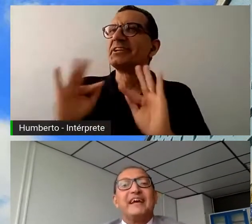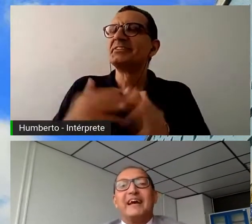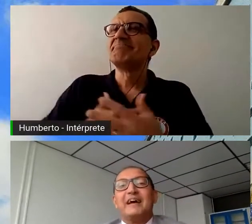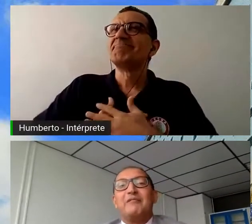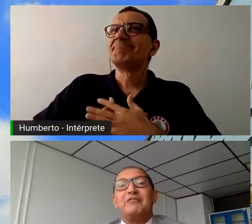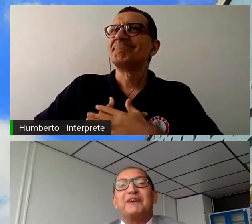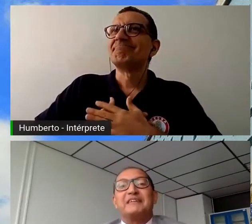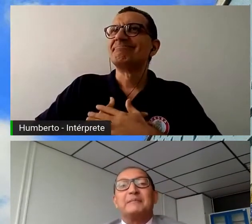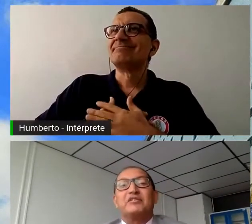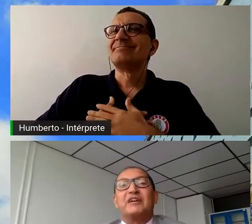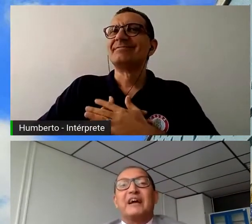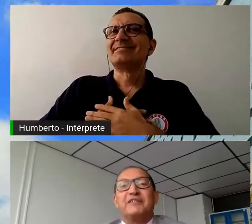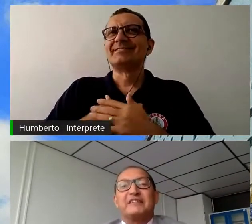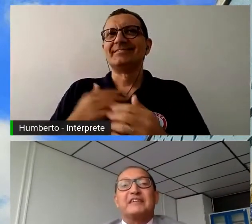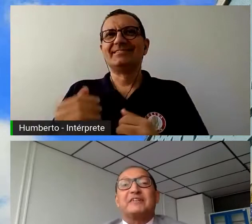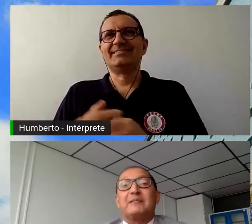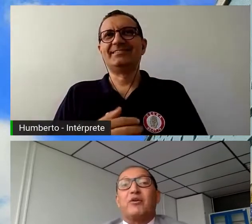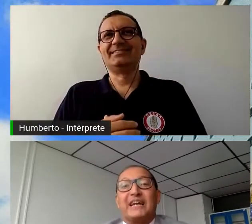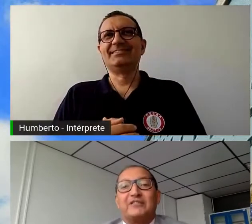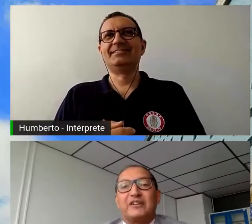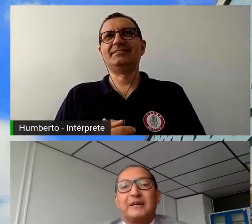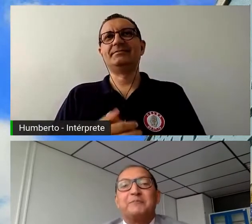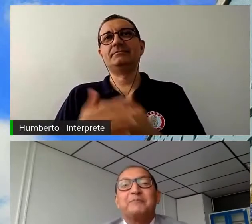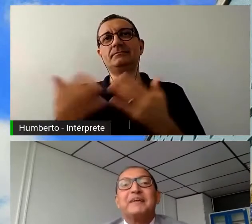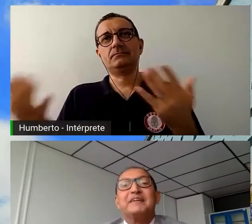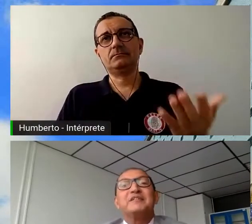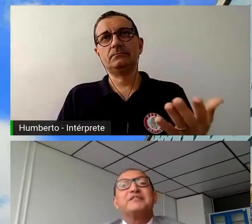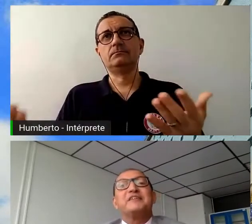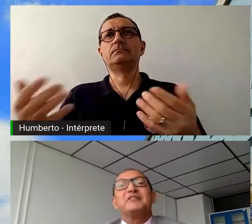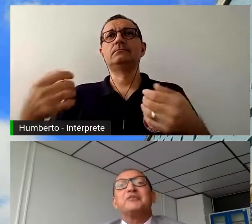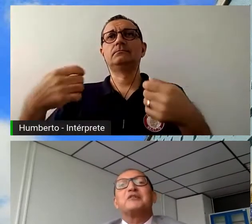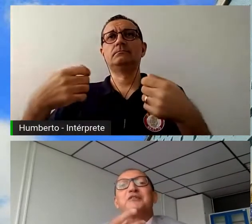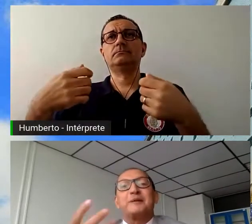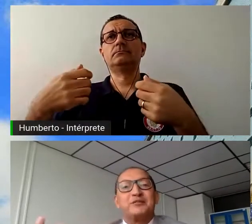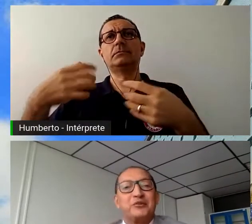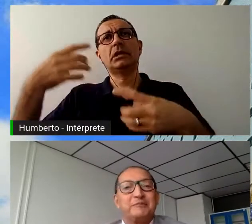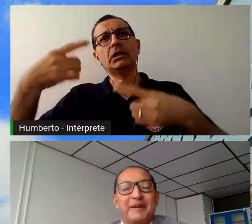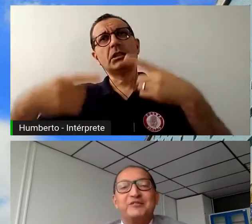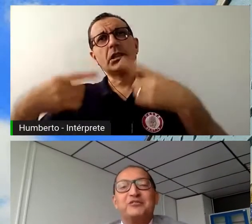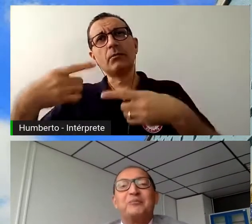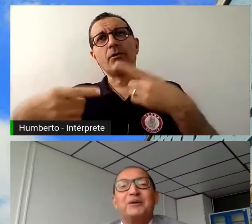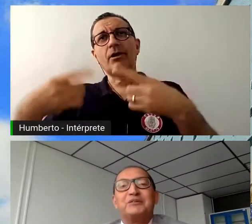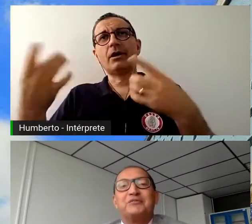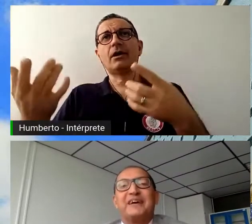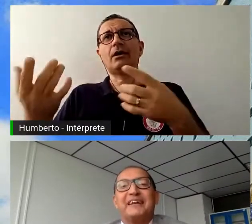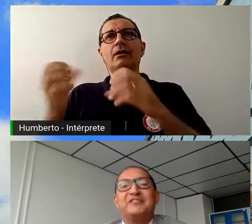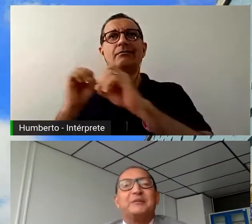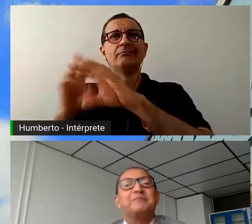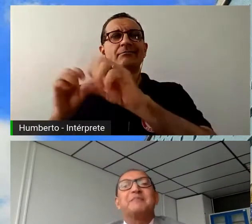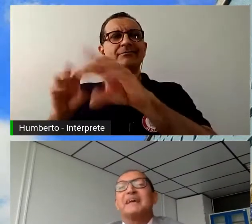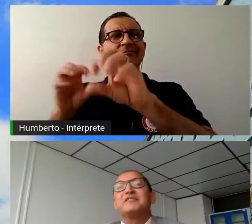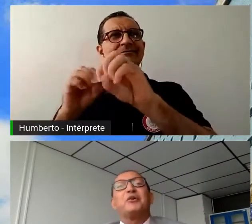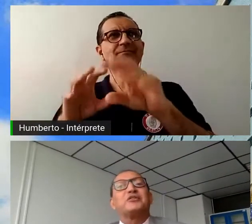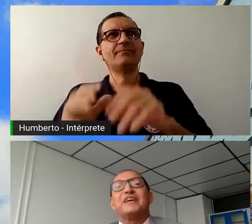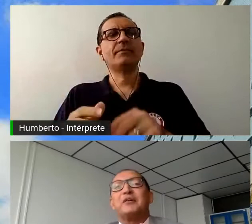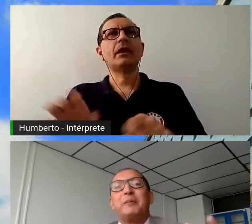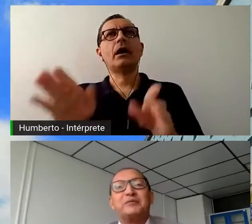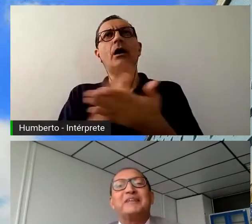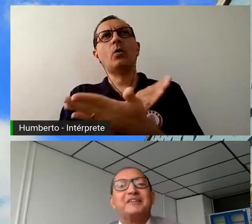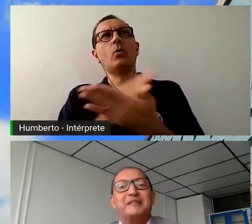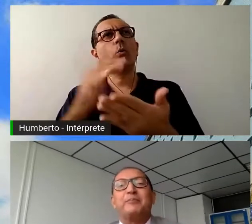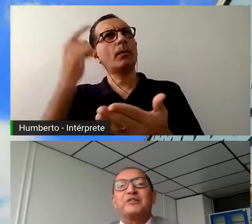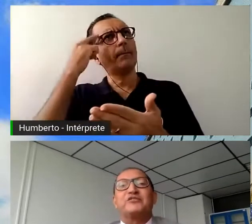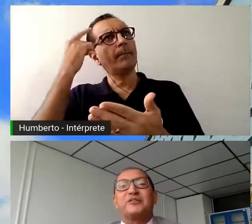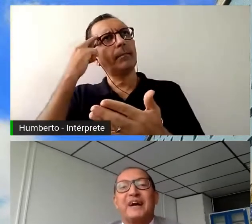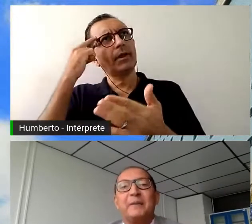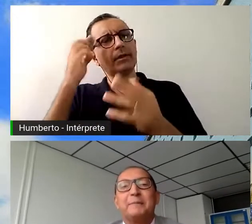e assim, é uma fala extremamente reflexiva, democrática. Se algumas outras pessoas pensam de modo diferente, todos terão a